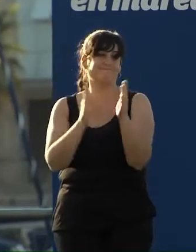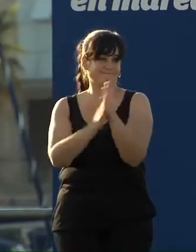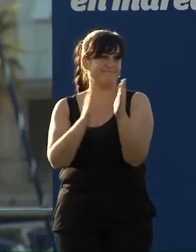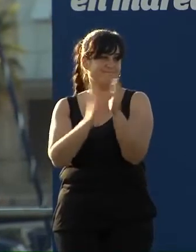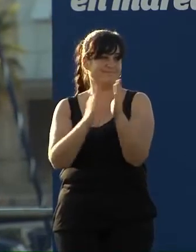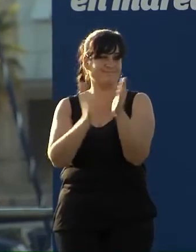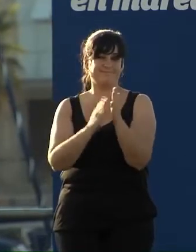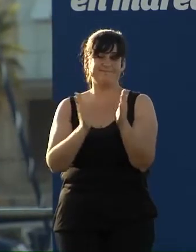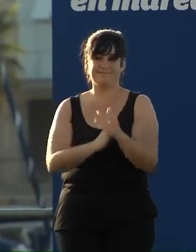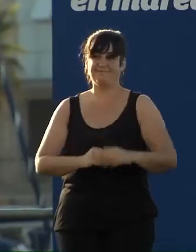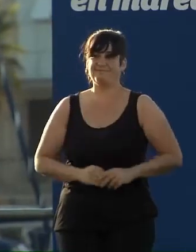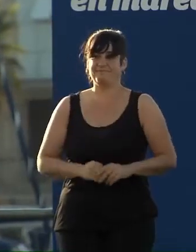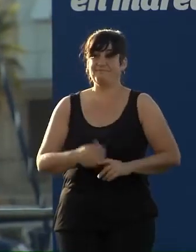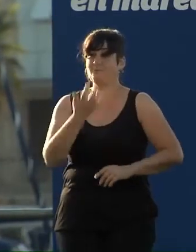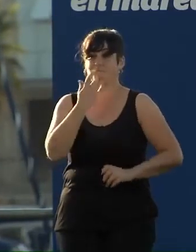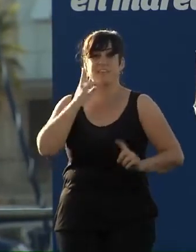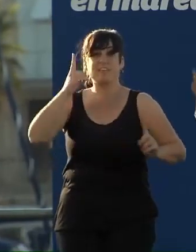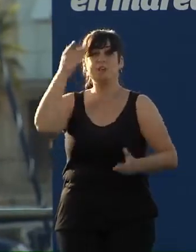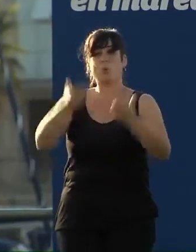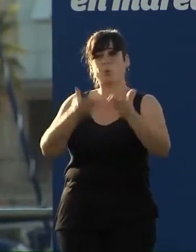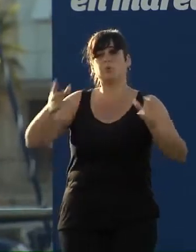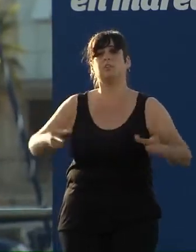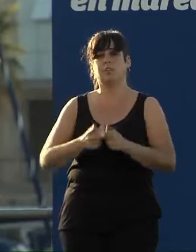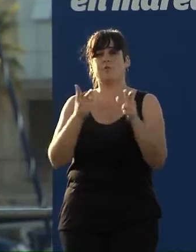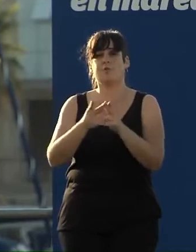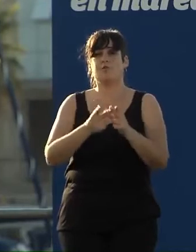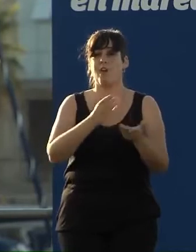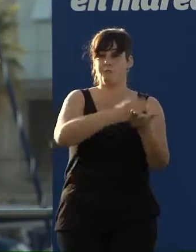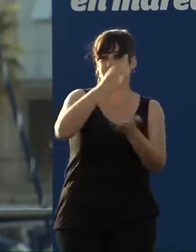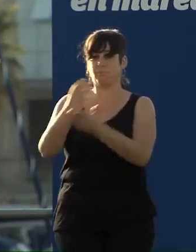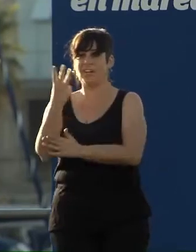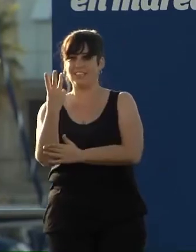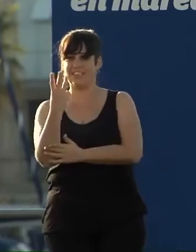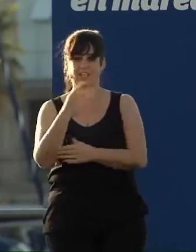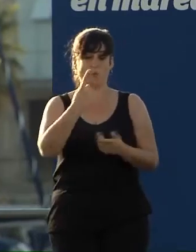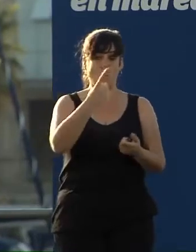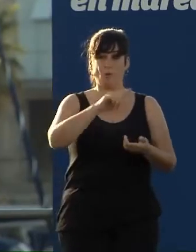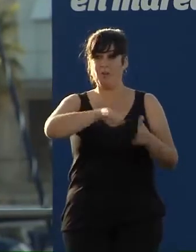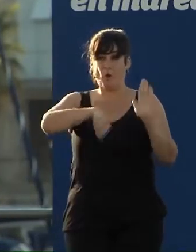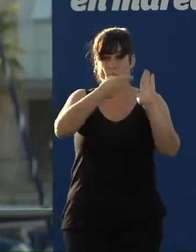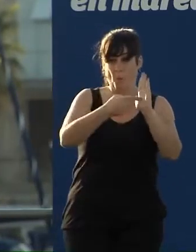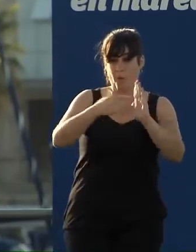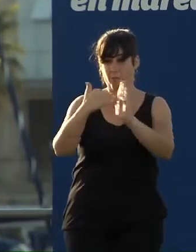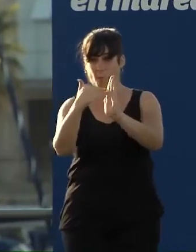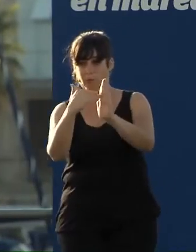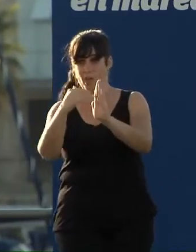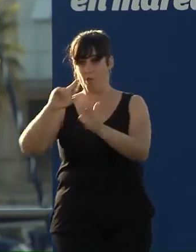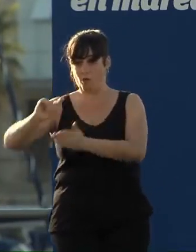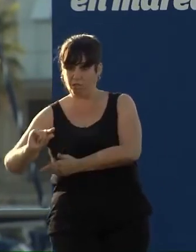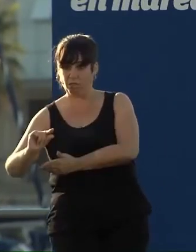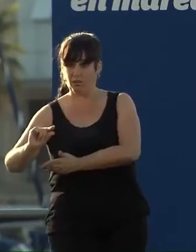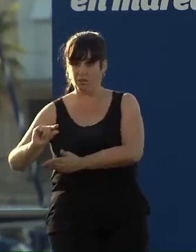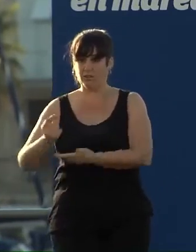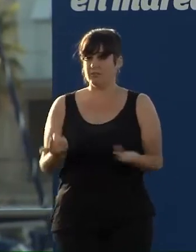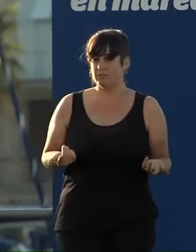bien austi social en tres vasos de aa un vaso de auga Cheo otro vaso de aa mediado y otro vaso de aa Casi